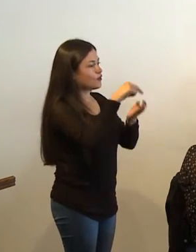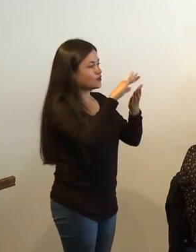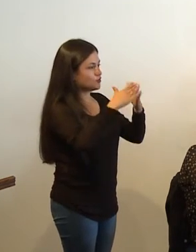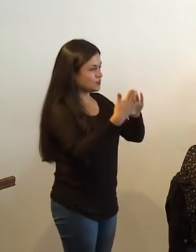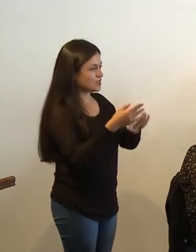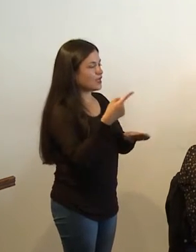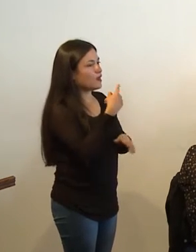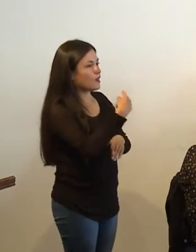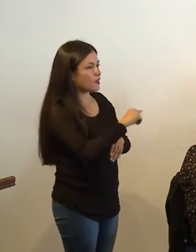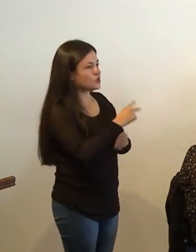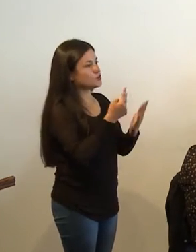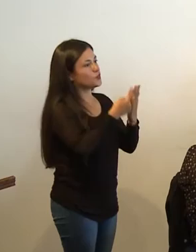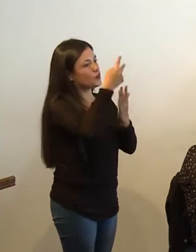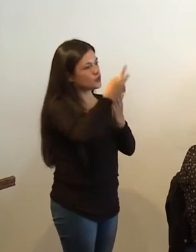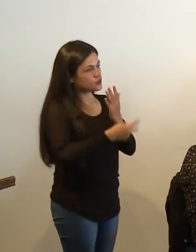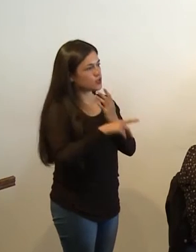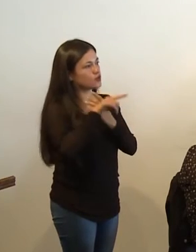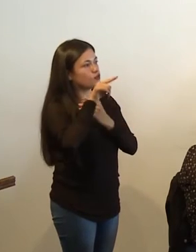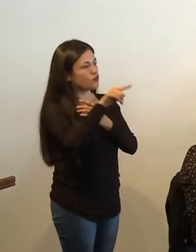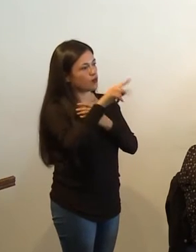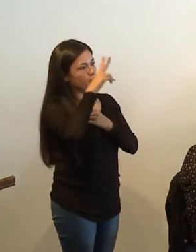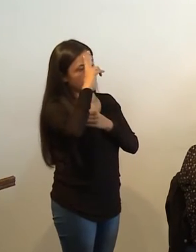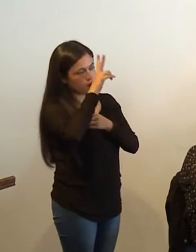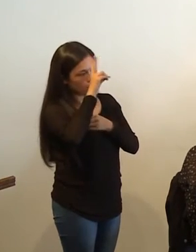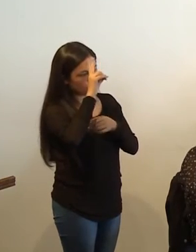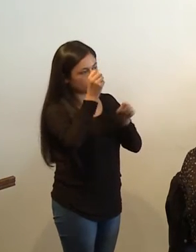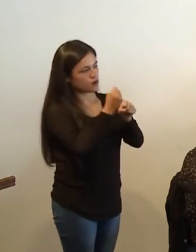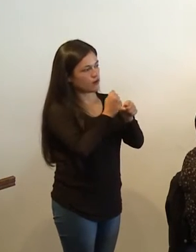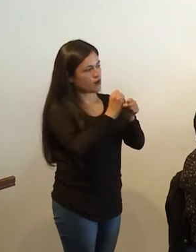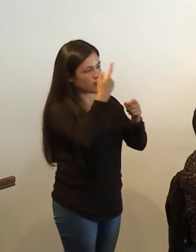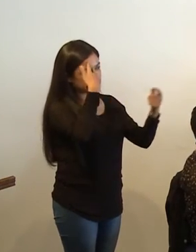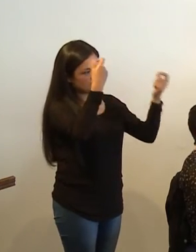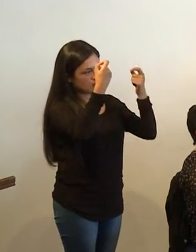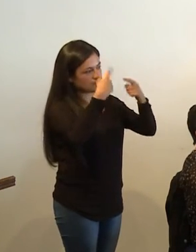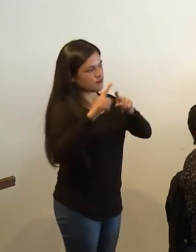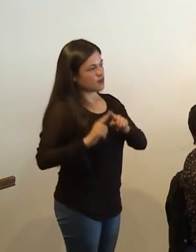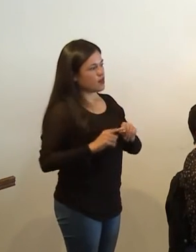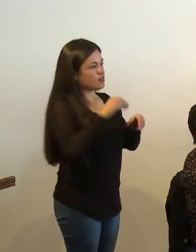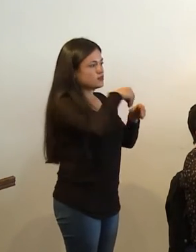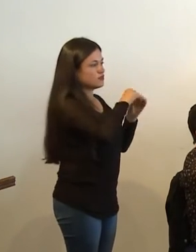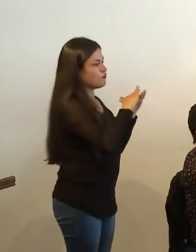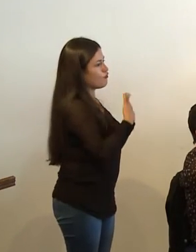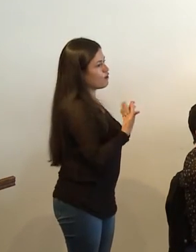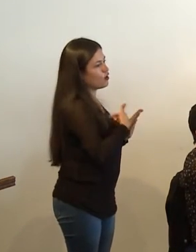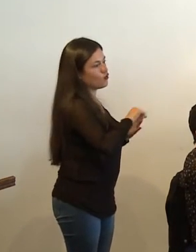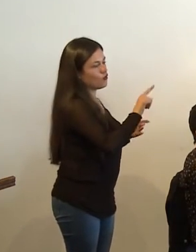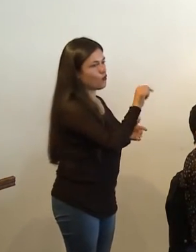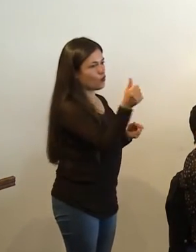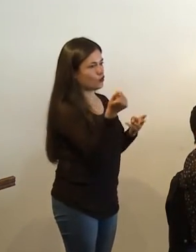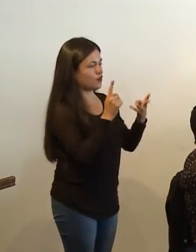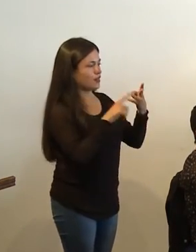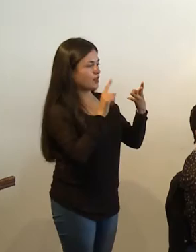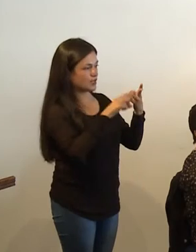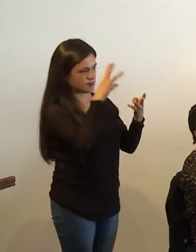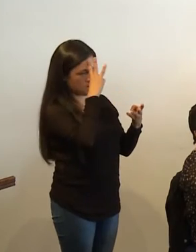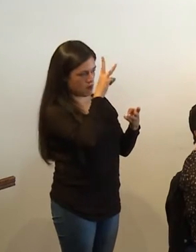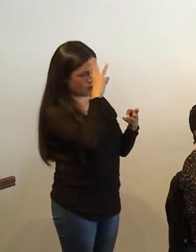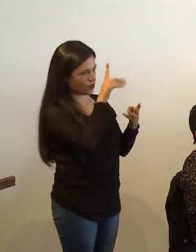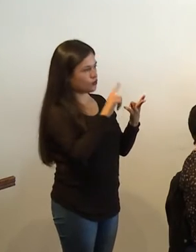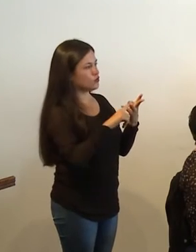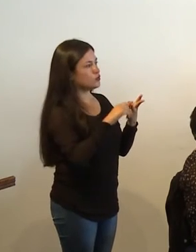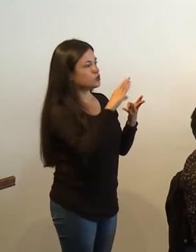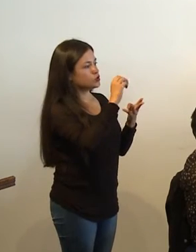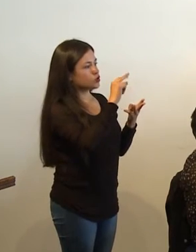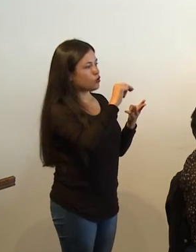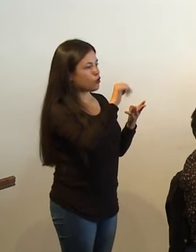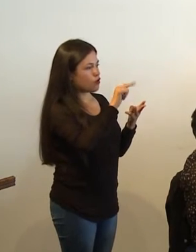trabaja acciones educativas diferentes a las escolares. Tres, en México, el CONAFE. Entonces,